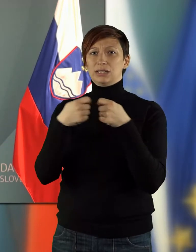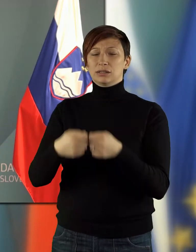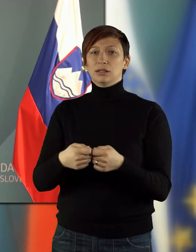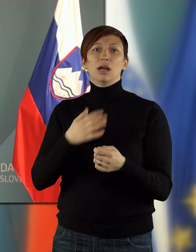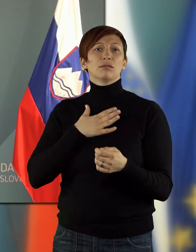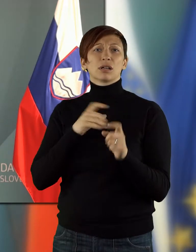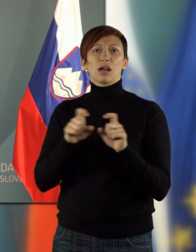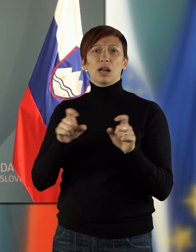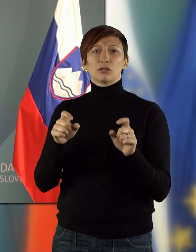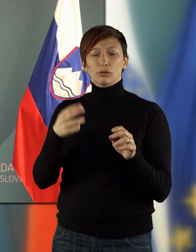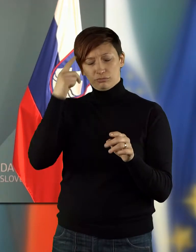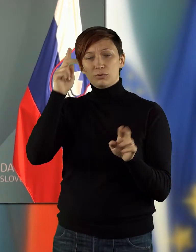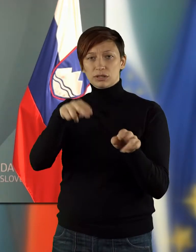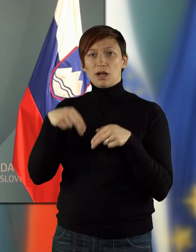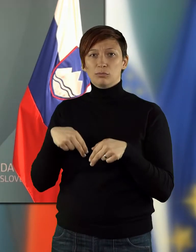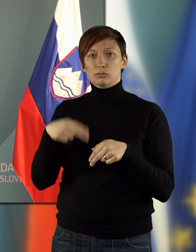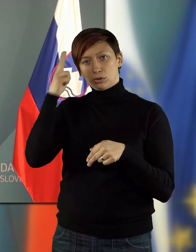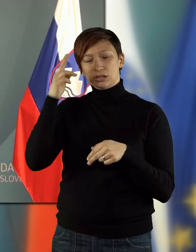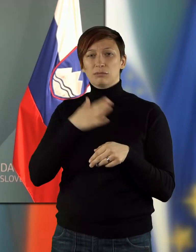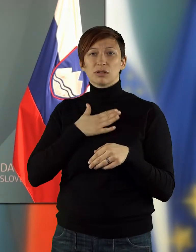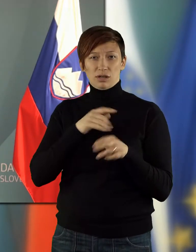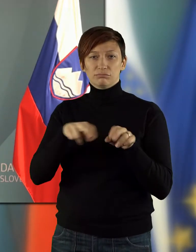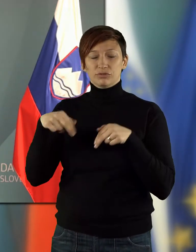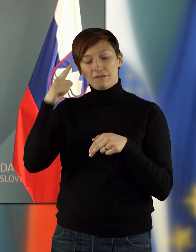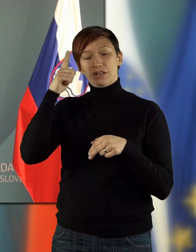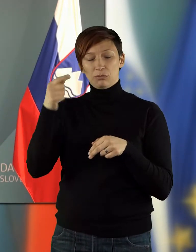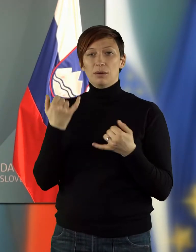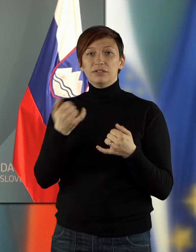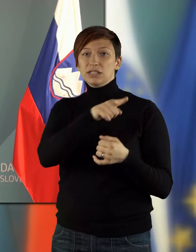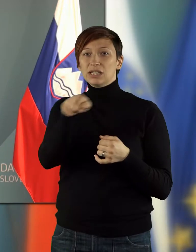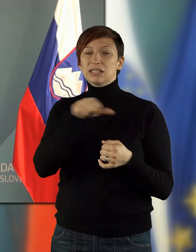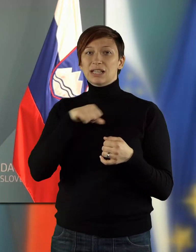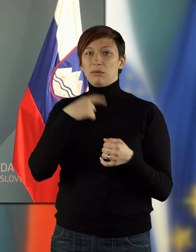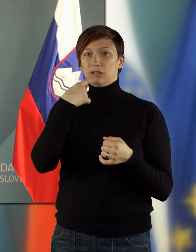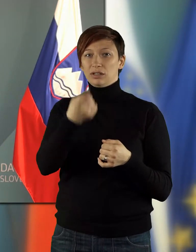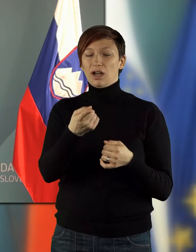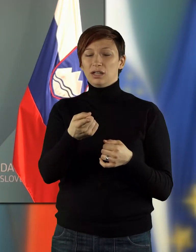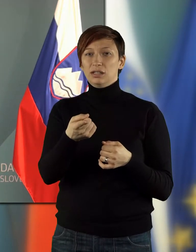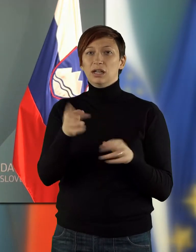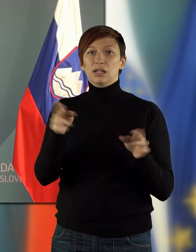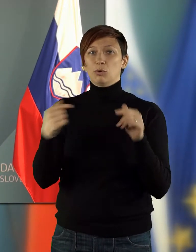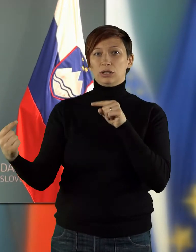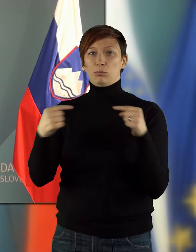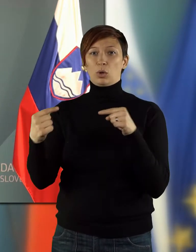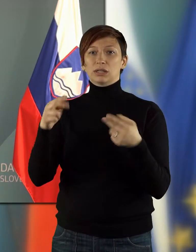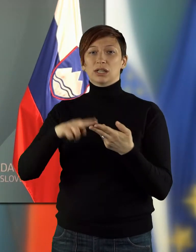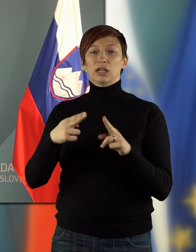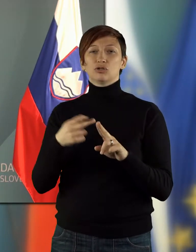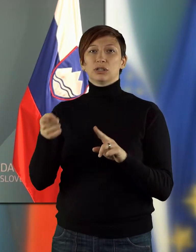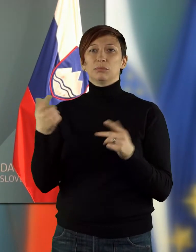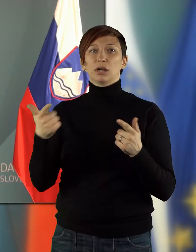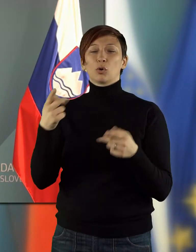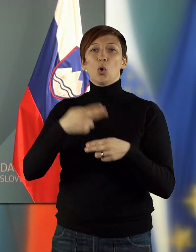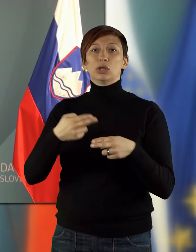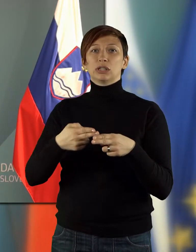pogajanja sindikati. Razloge za vaš odstop zdaj poznamo, ampak mene pa zanima predvsem, sami ste dejali, da v bistvu ne morete se pogajati na